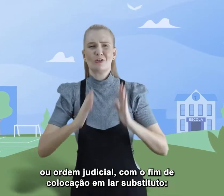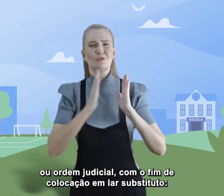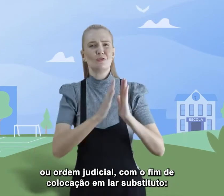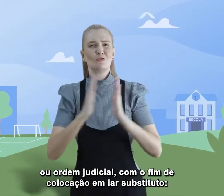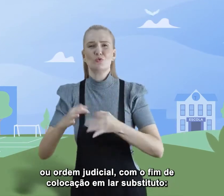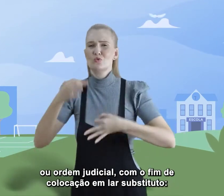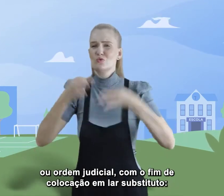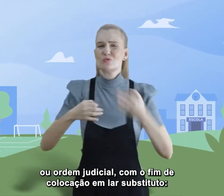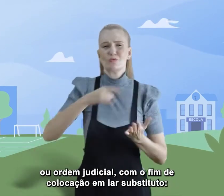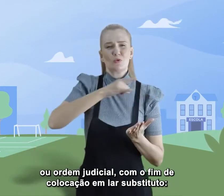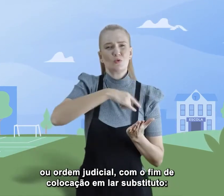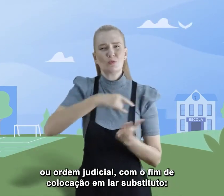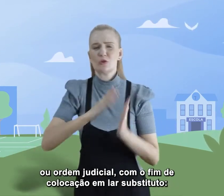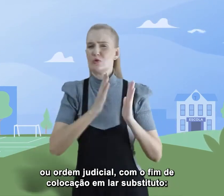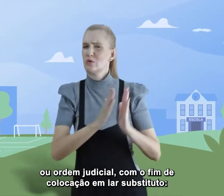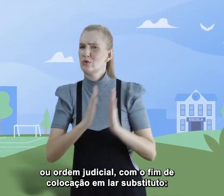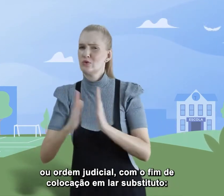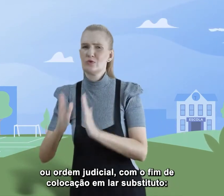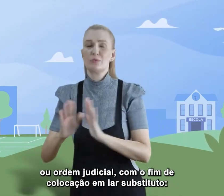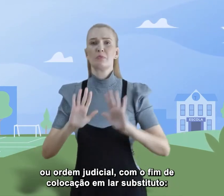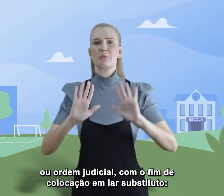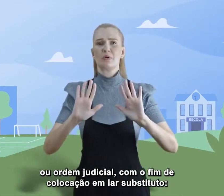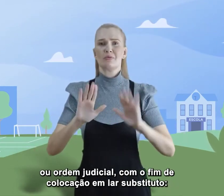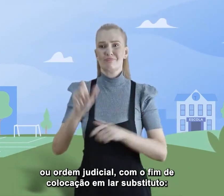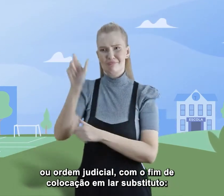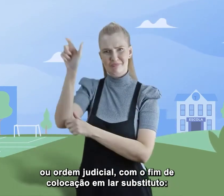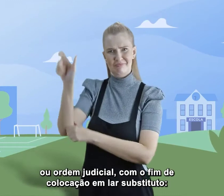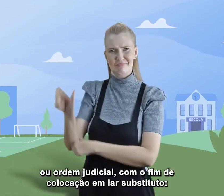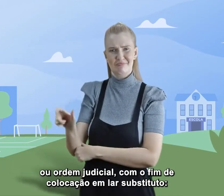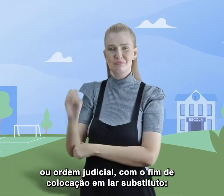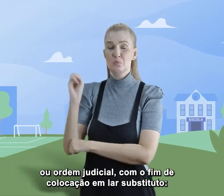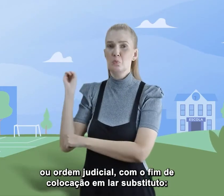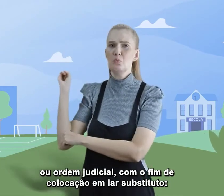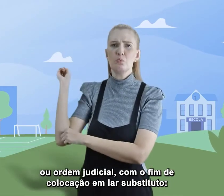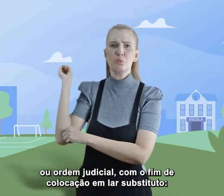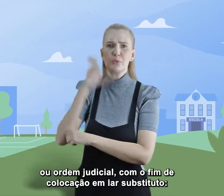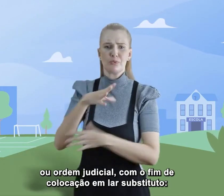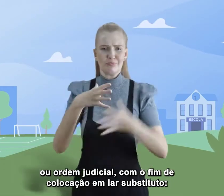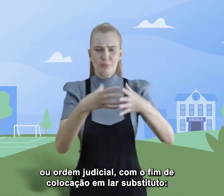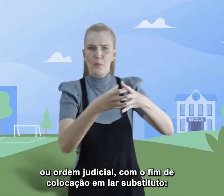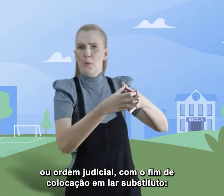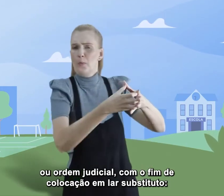ordem judicial, com o fim de colocação em lar substituto.